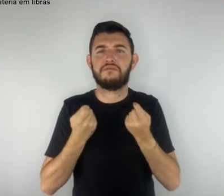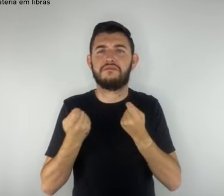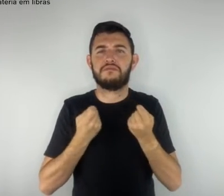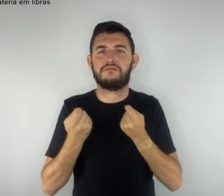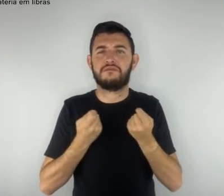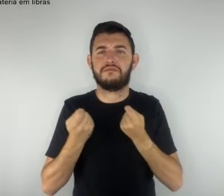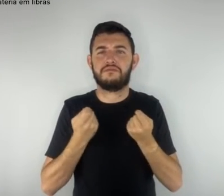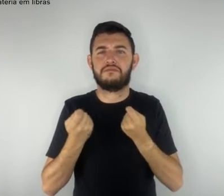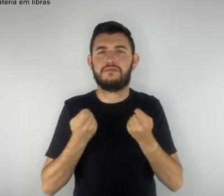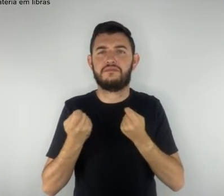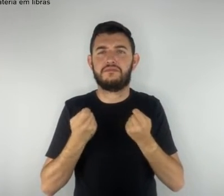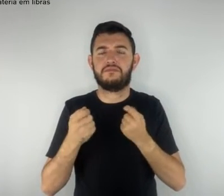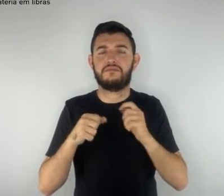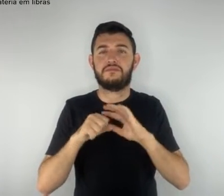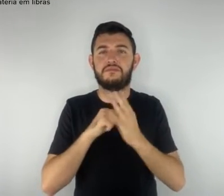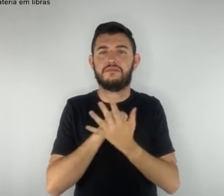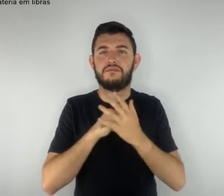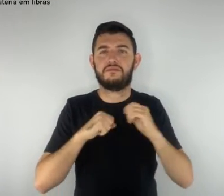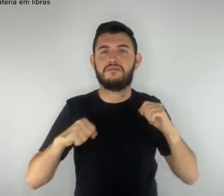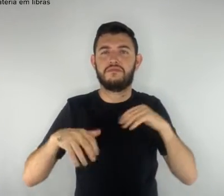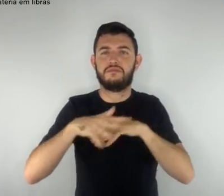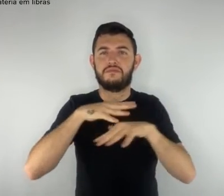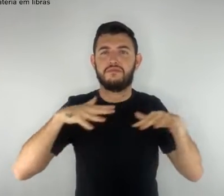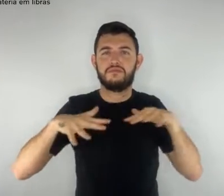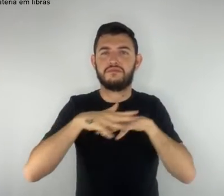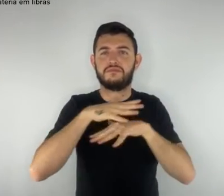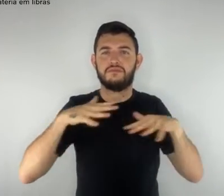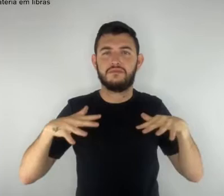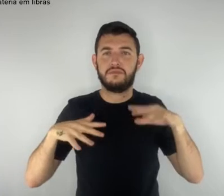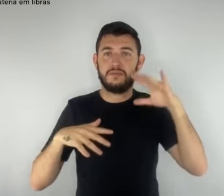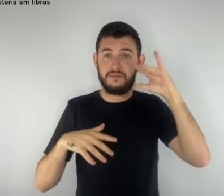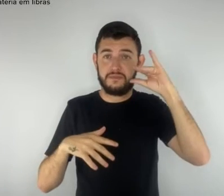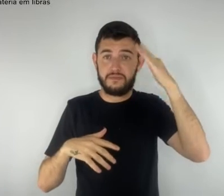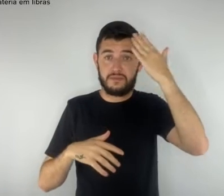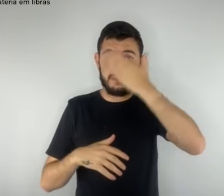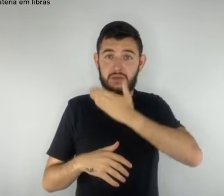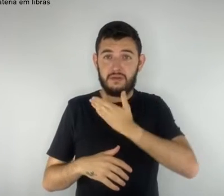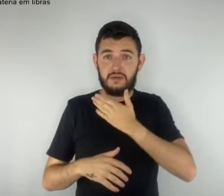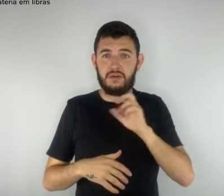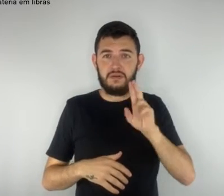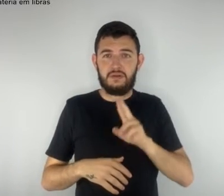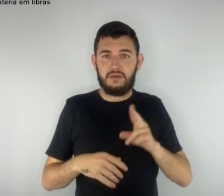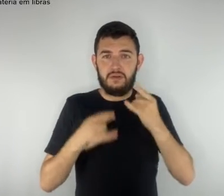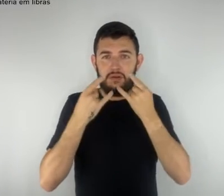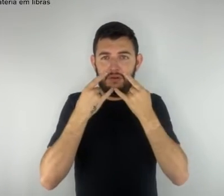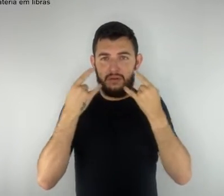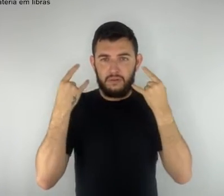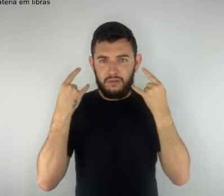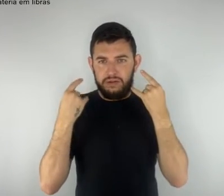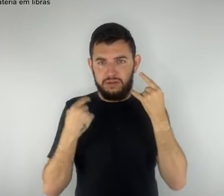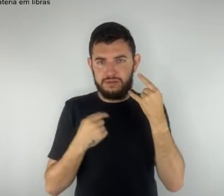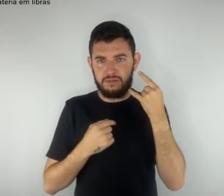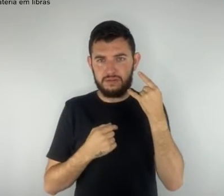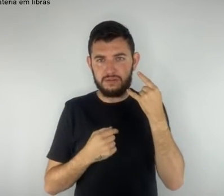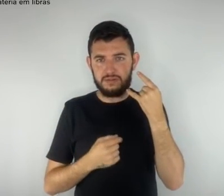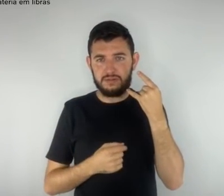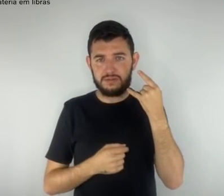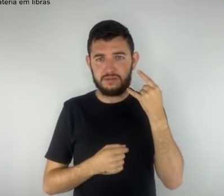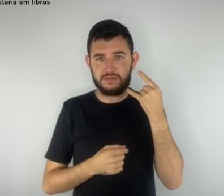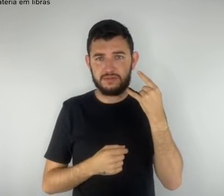vírus. A ciência já comprovou que o uso correto das máscaras, cobrindo inteiramente nariz e